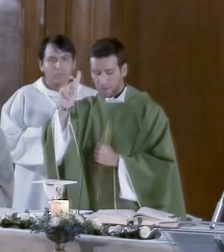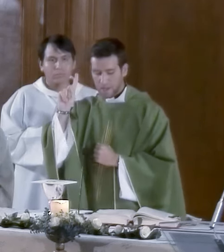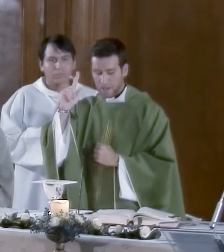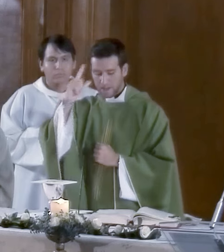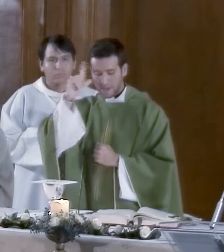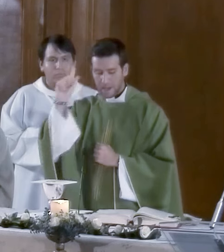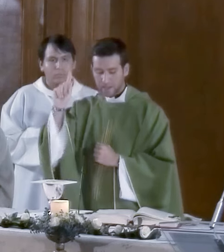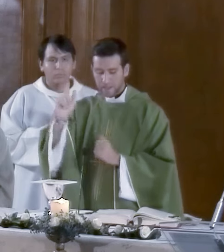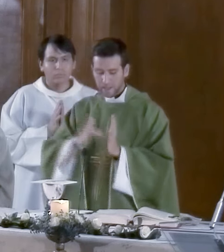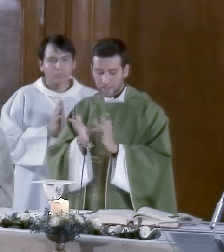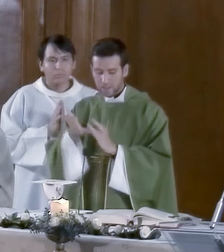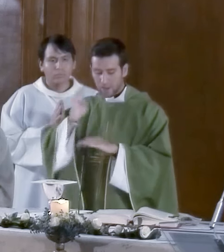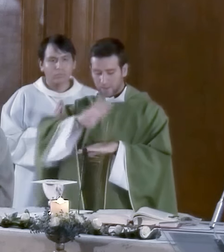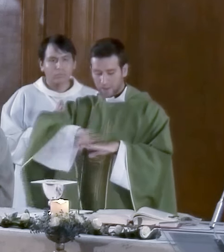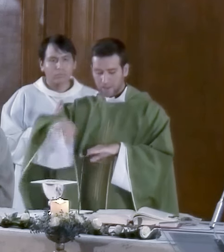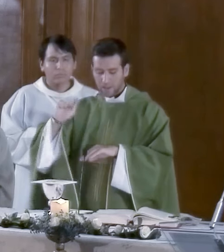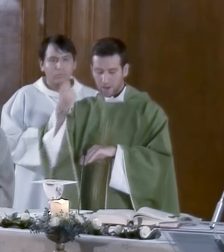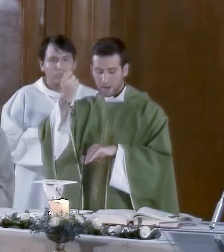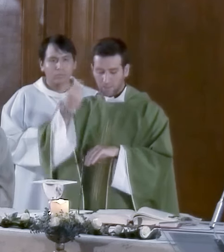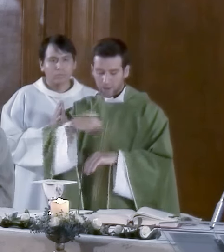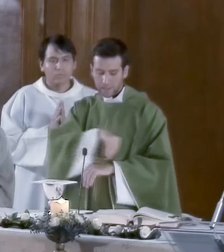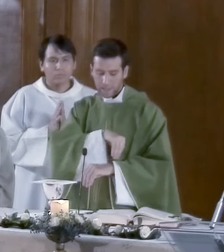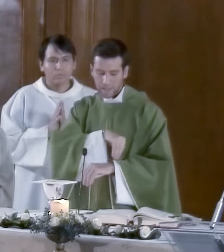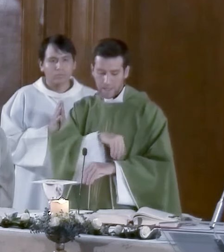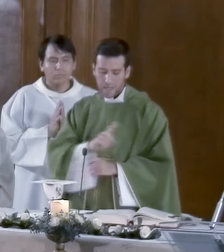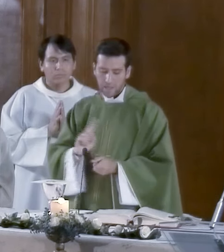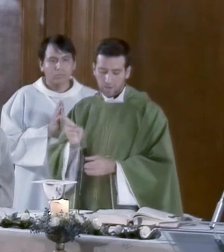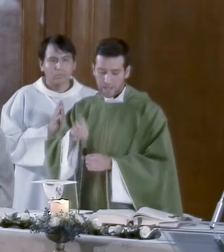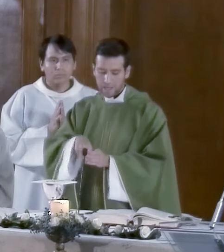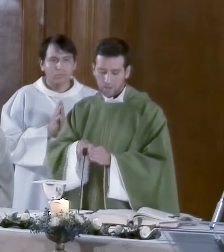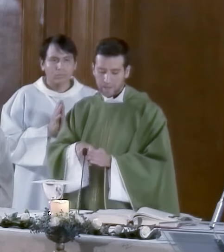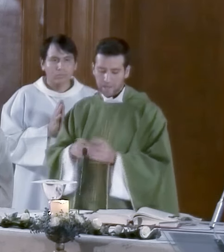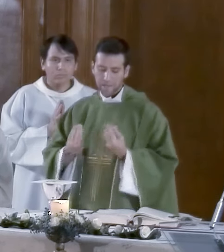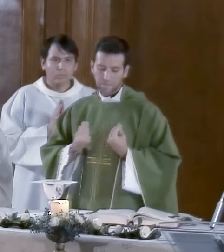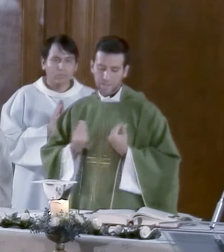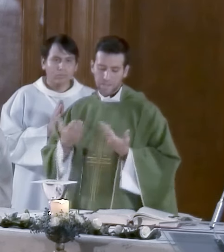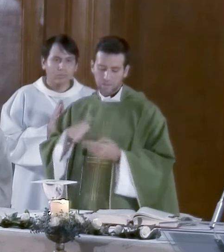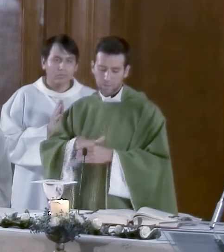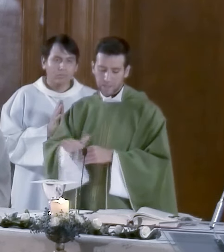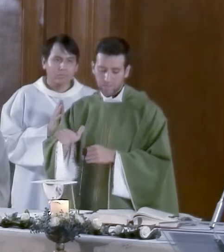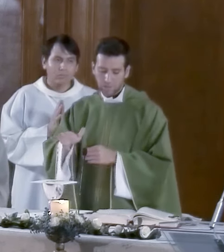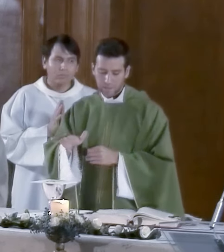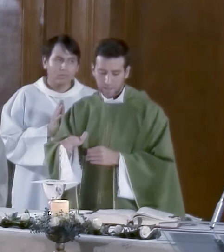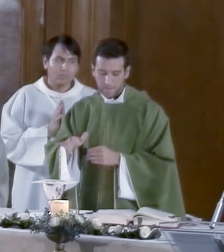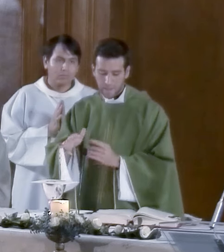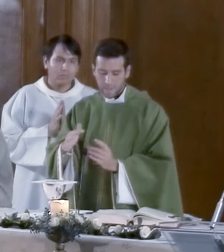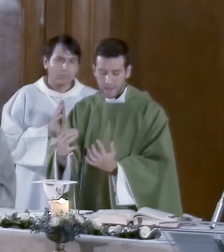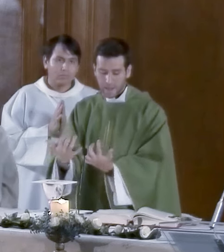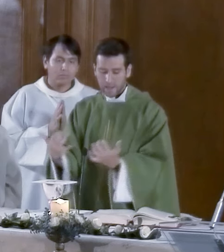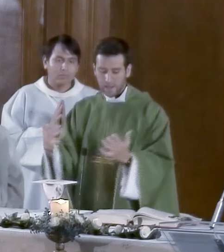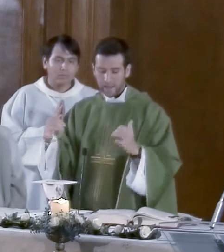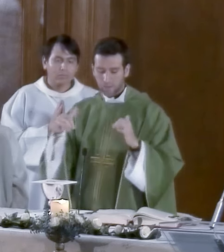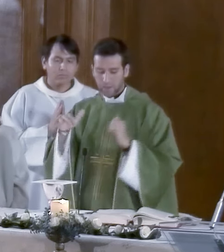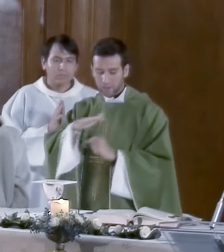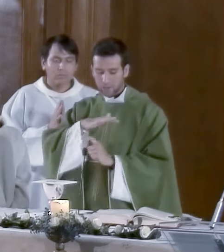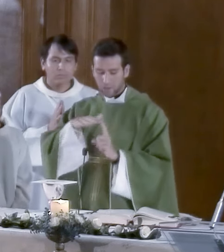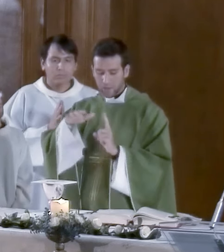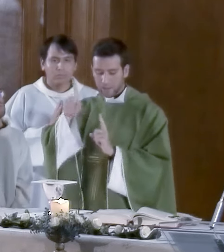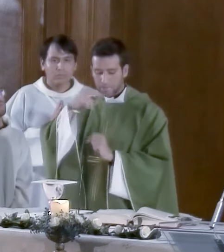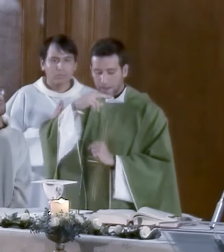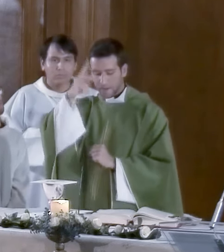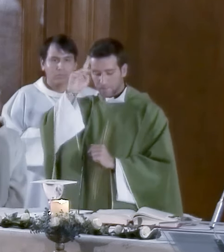domingo, día en que Cristo ha vencido a la muerte y nos ha hecho partícipes de su vida inmortal. Reúne